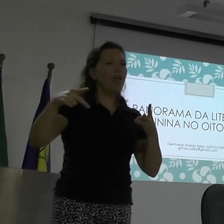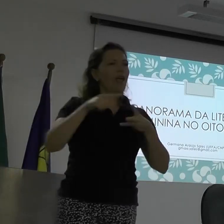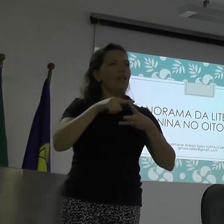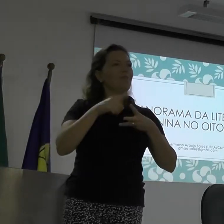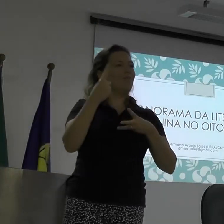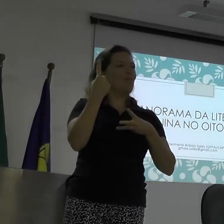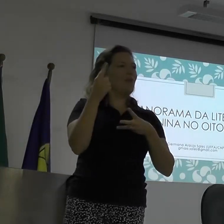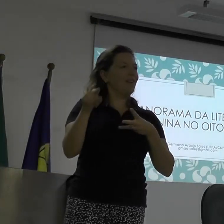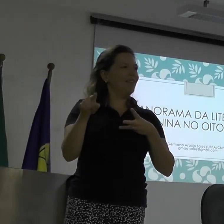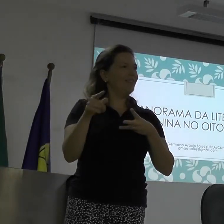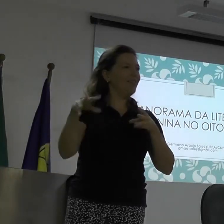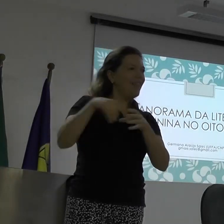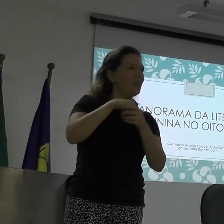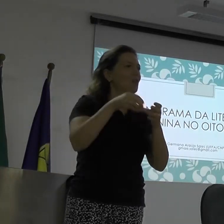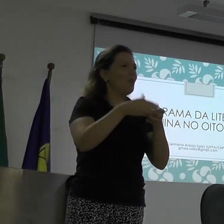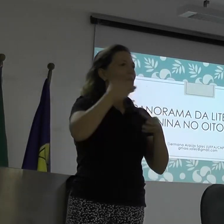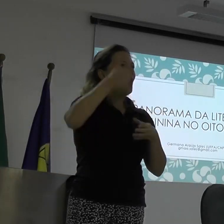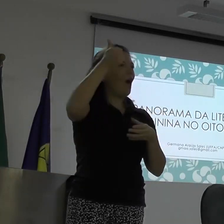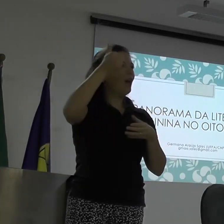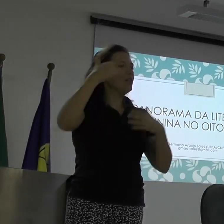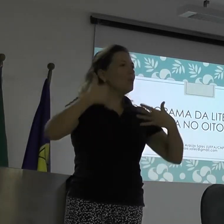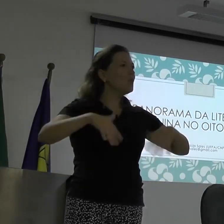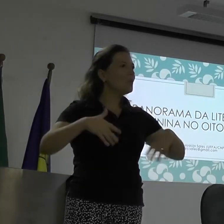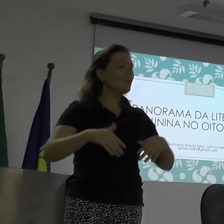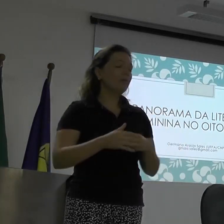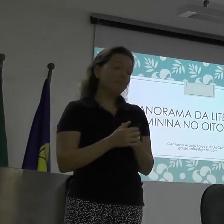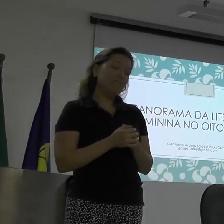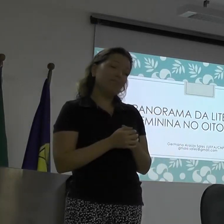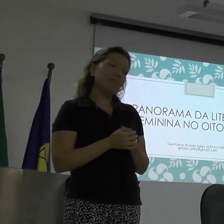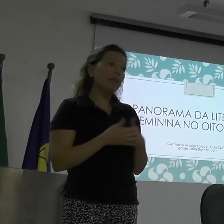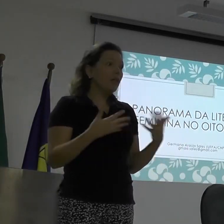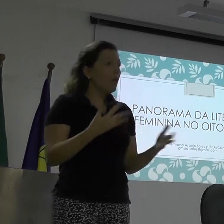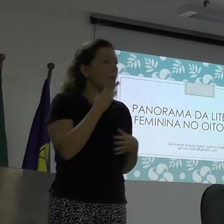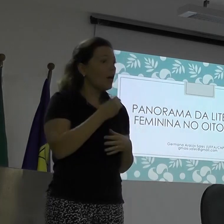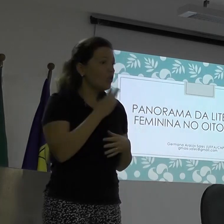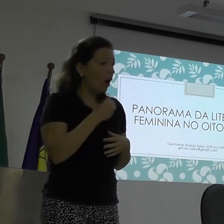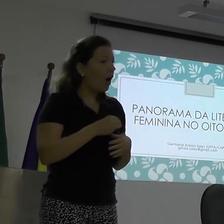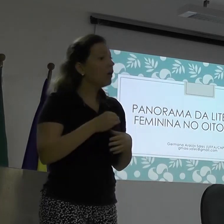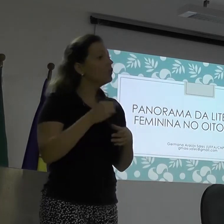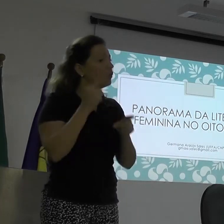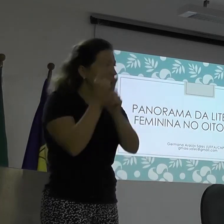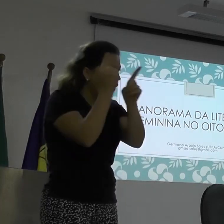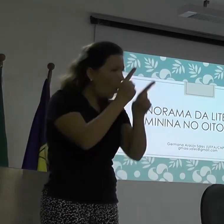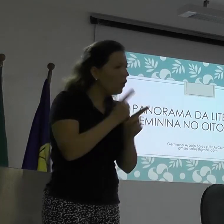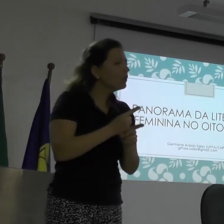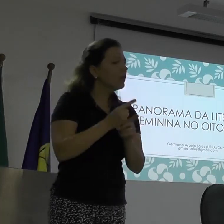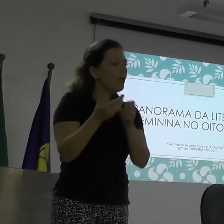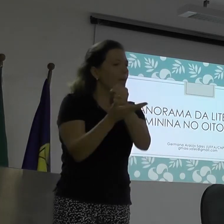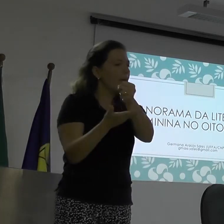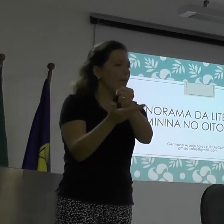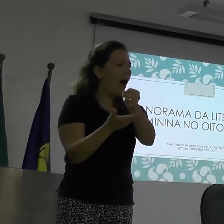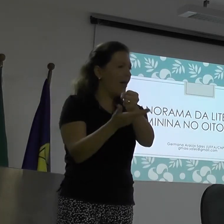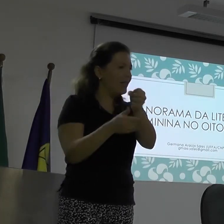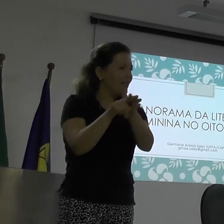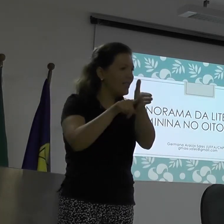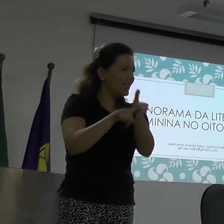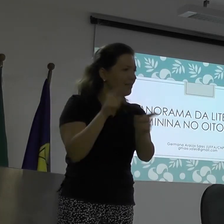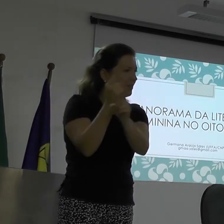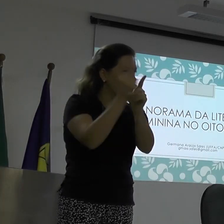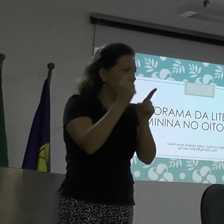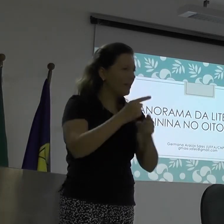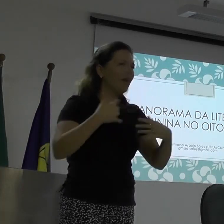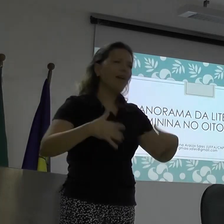Machado. Então, quer dizer, até Machado a gente ainda encontra coisa em fontes primárias. Então, eu acho um